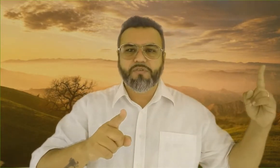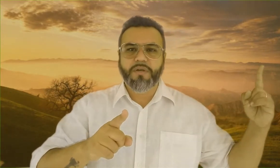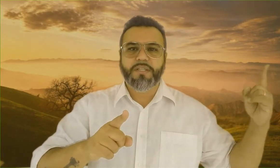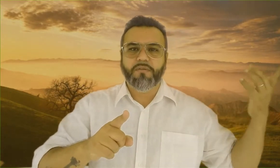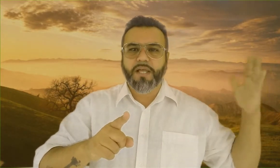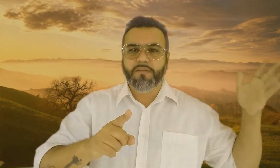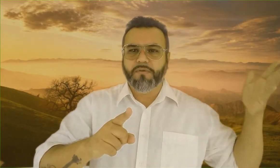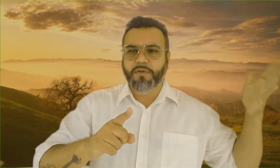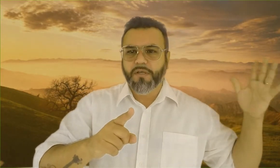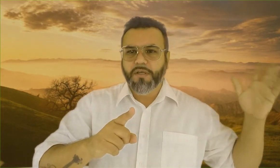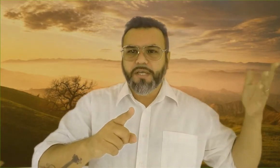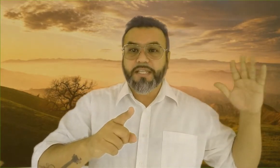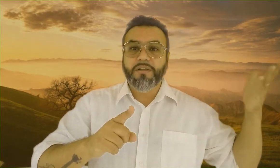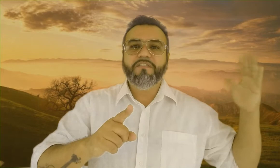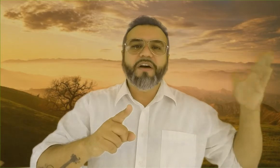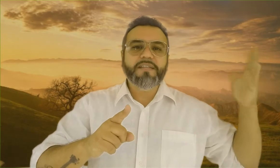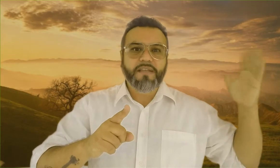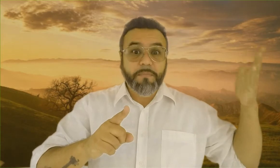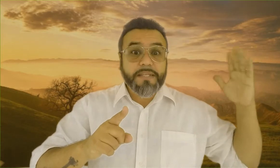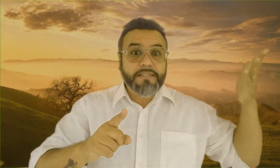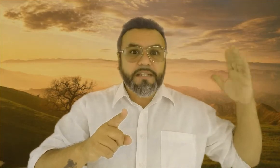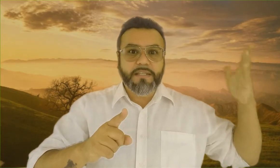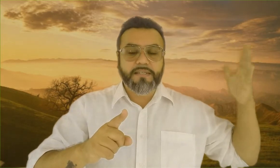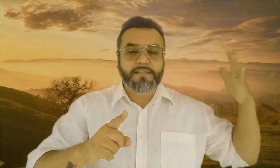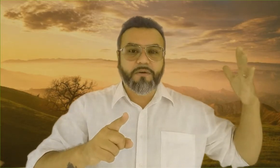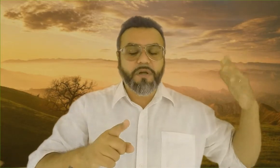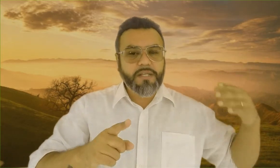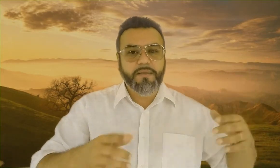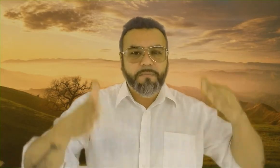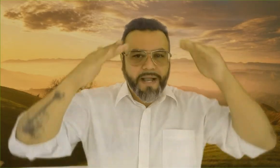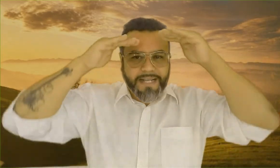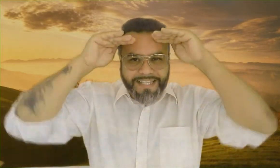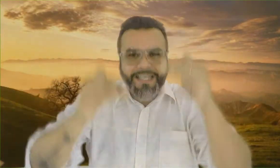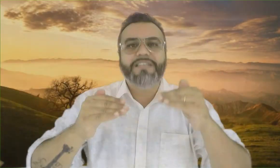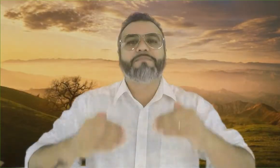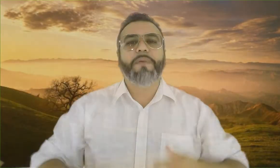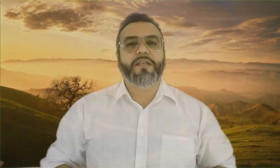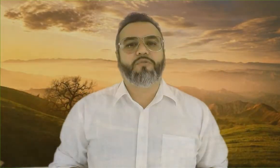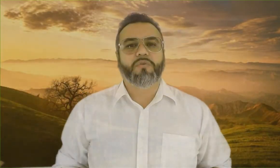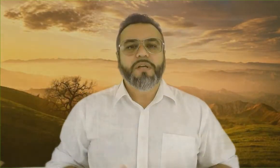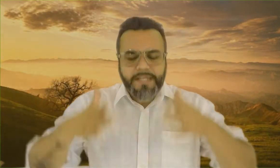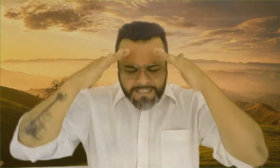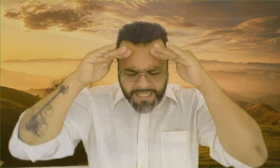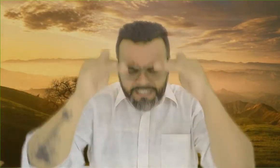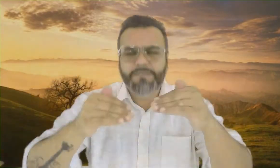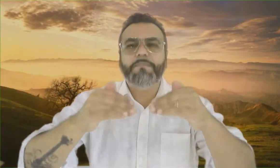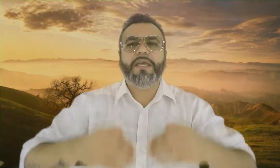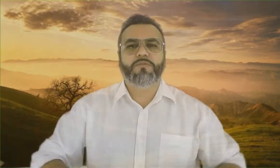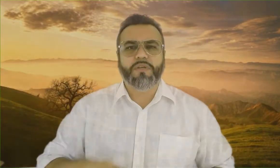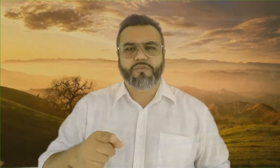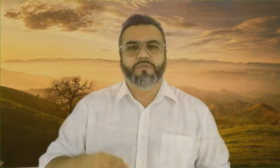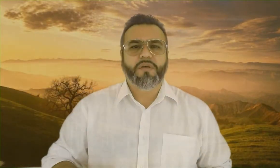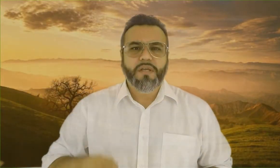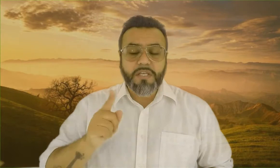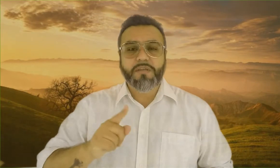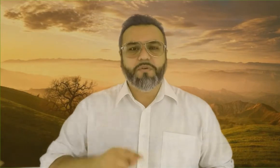que está do lado. Então ele vai estar prestando atenção. Olha que bacana, que respeito isso. Isso é muito